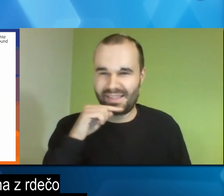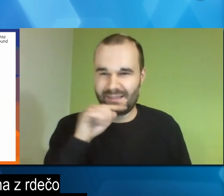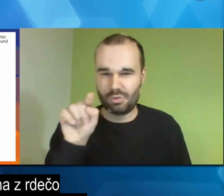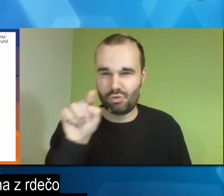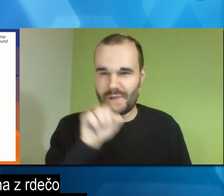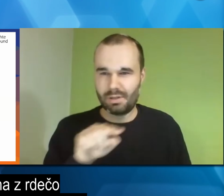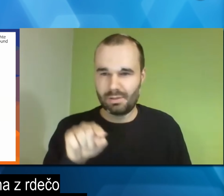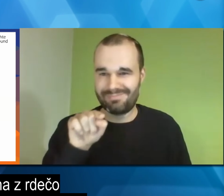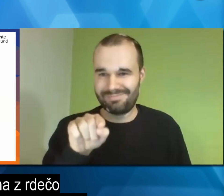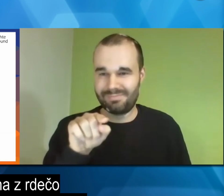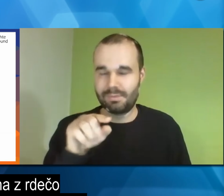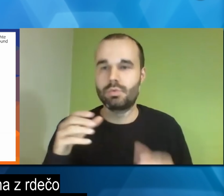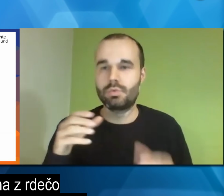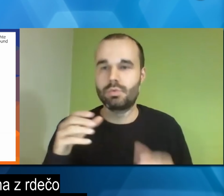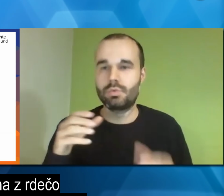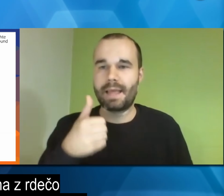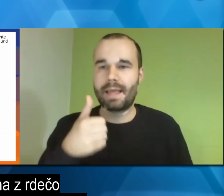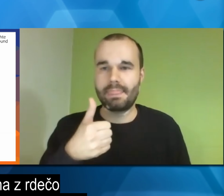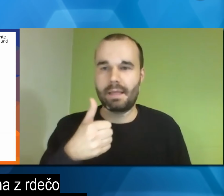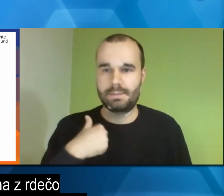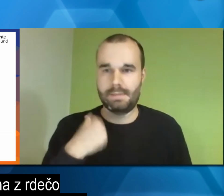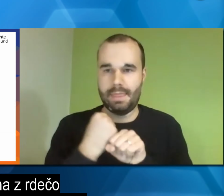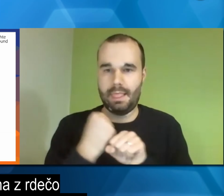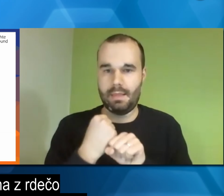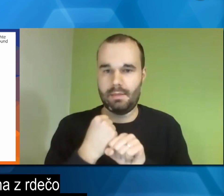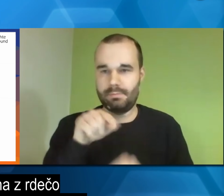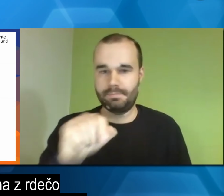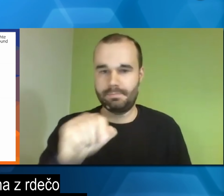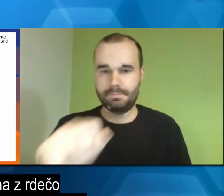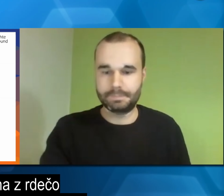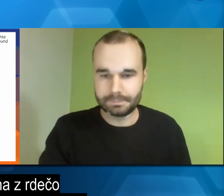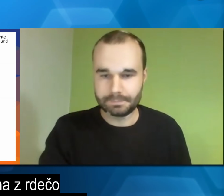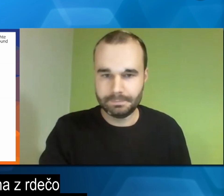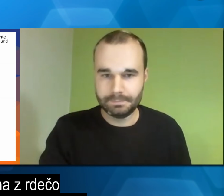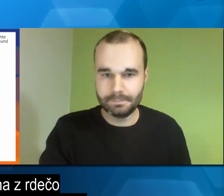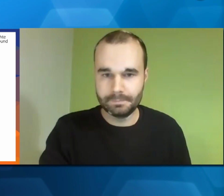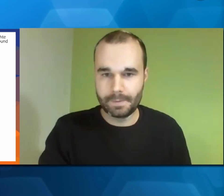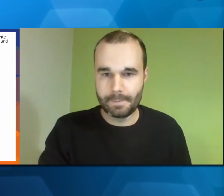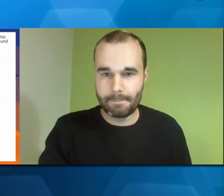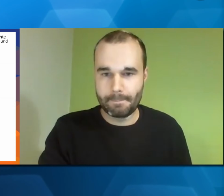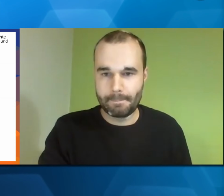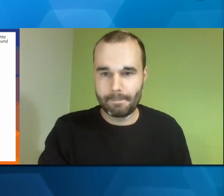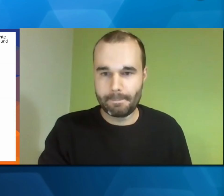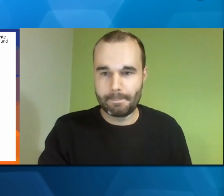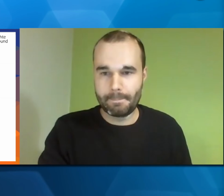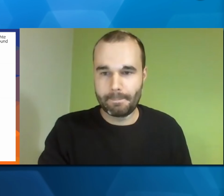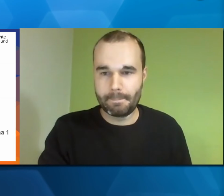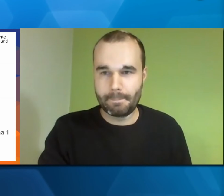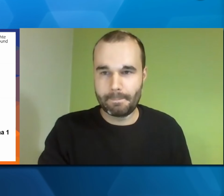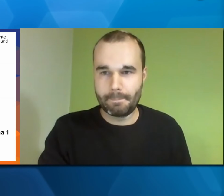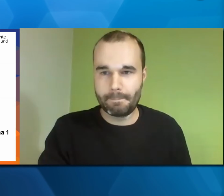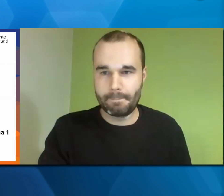To, kar pa je obkroženo z rdečo, pa je skupina 1, torej točno kjer sem jaz delal.